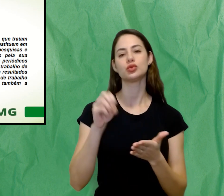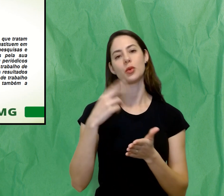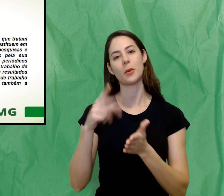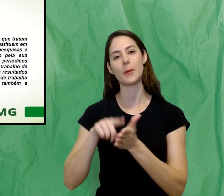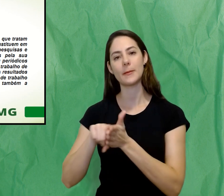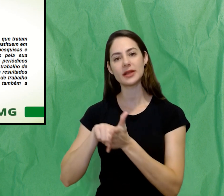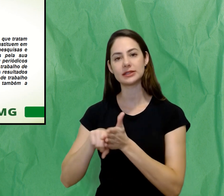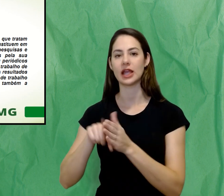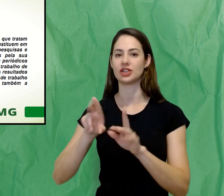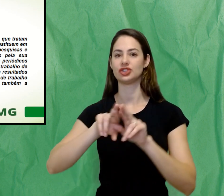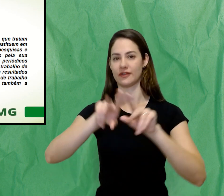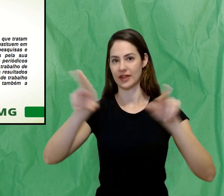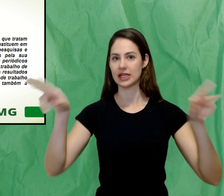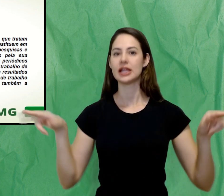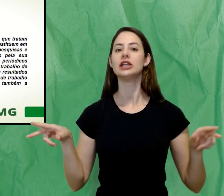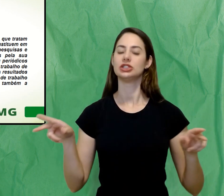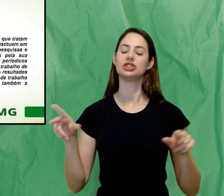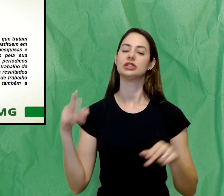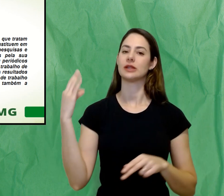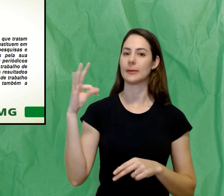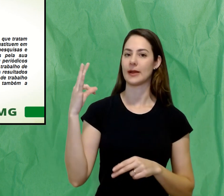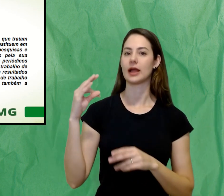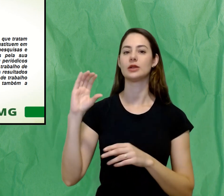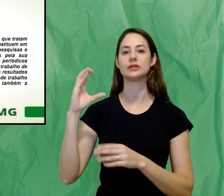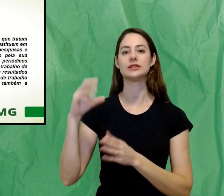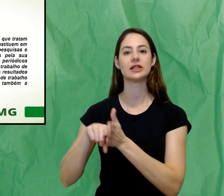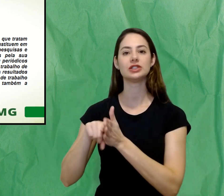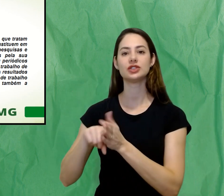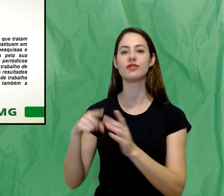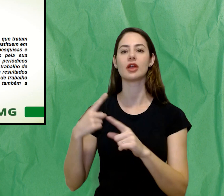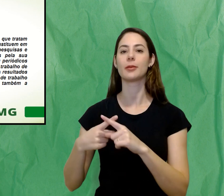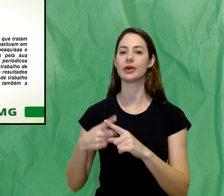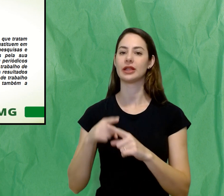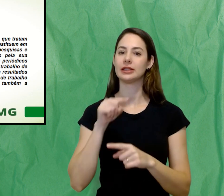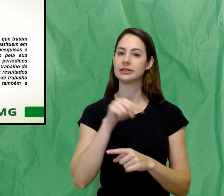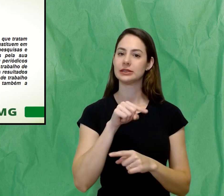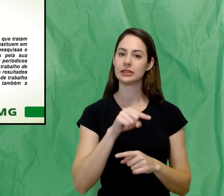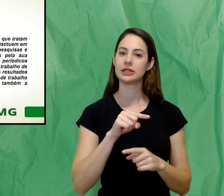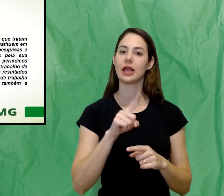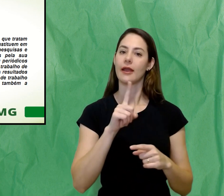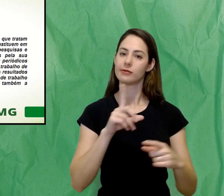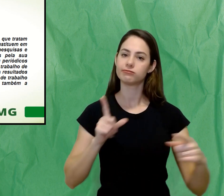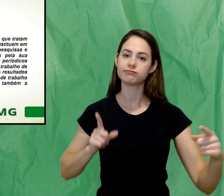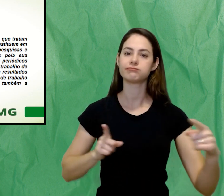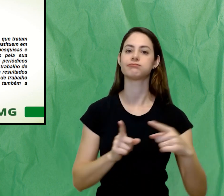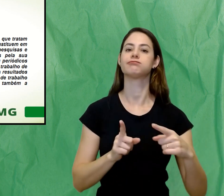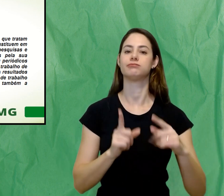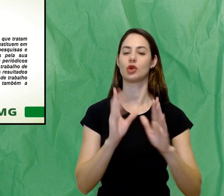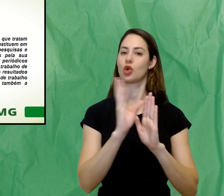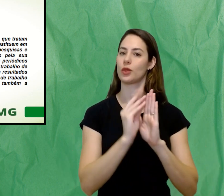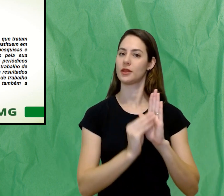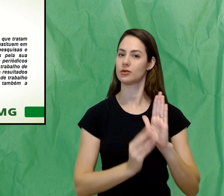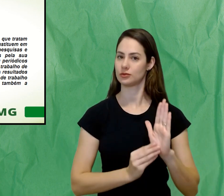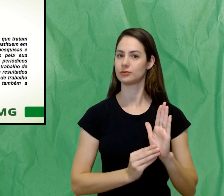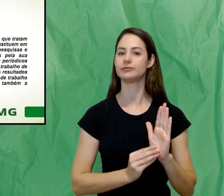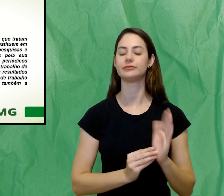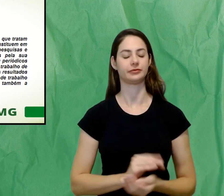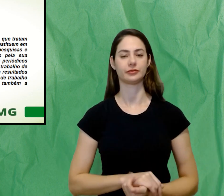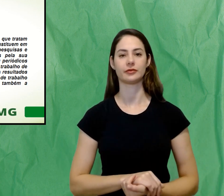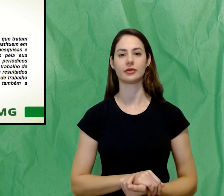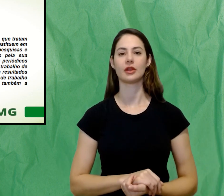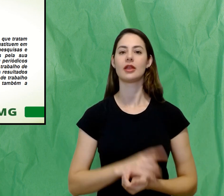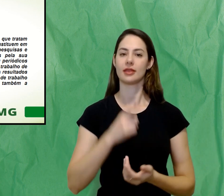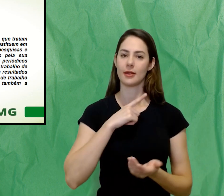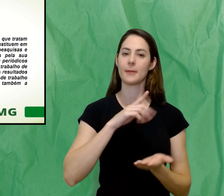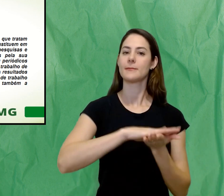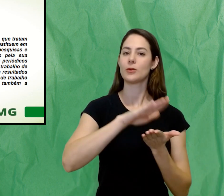dos diferentes tipos de trabalhos científicos pela sua reduzida dimensão de conteúdos. Então, é bem pontual. São publicados